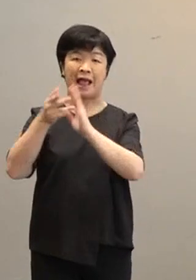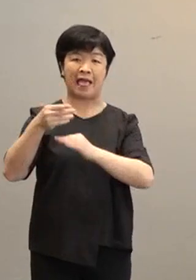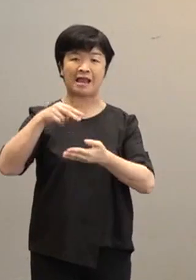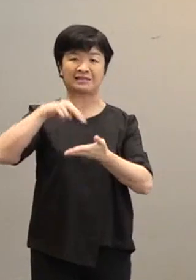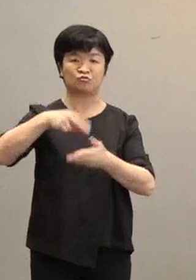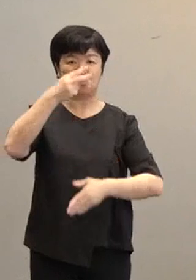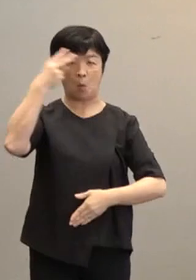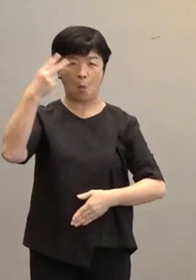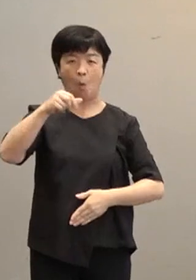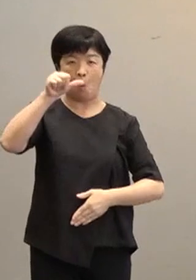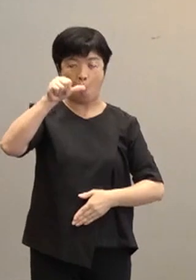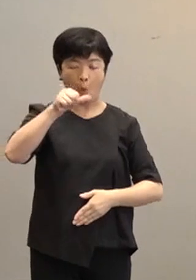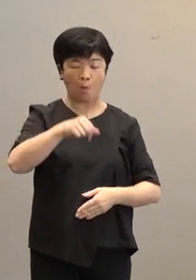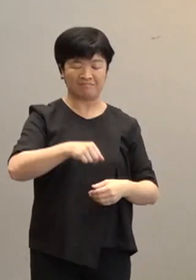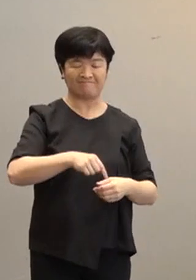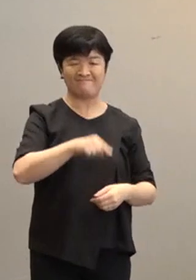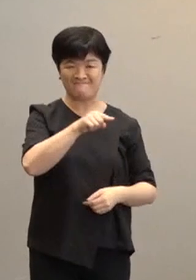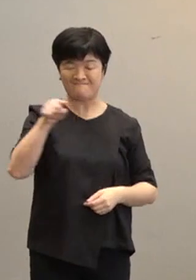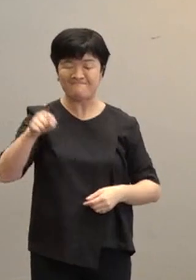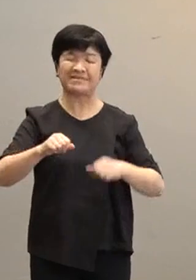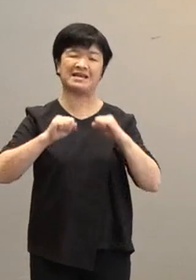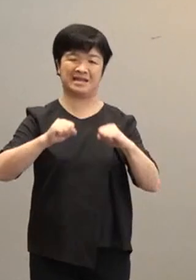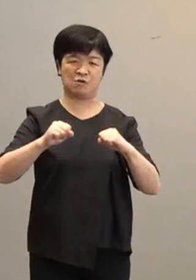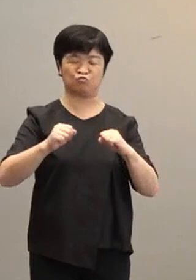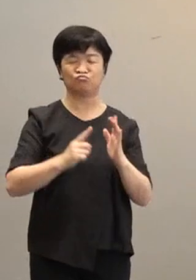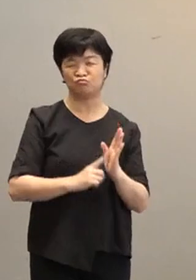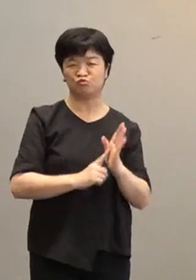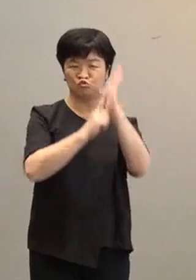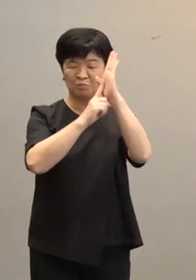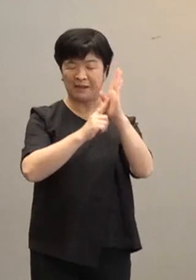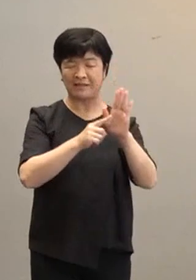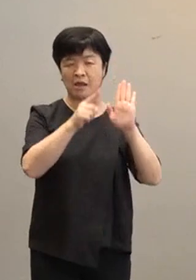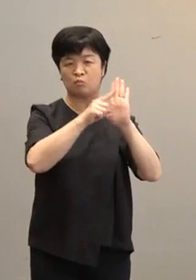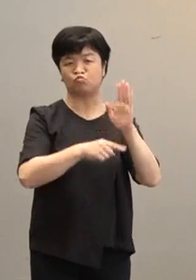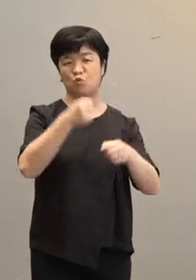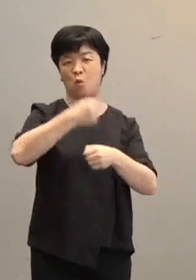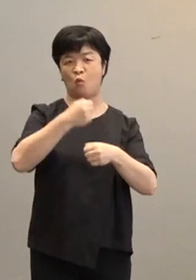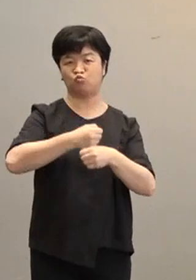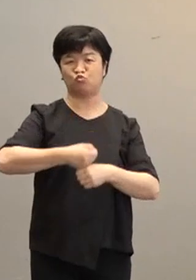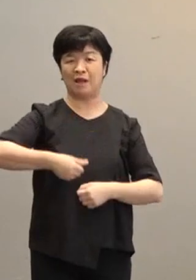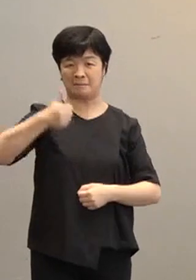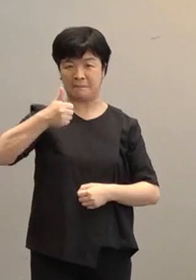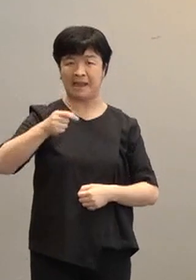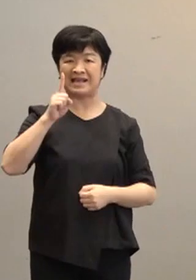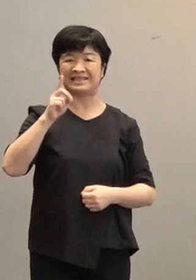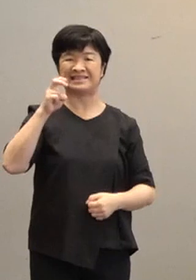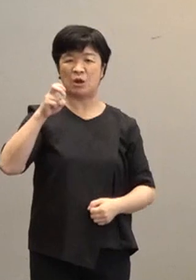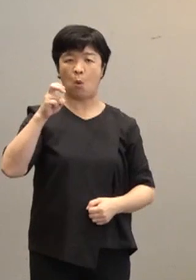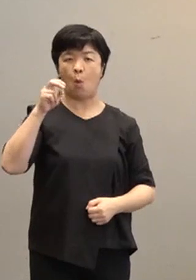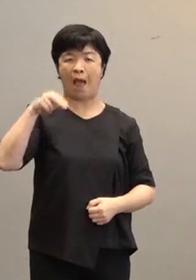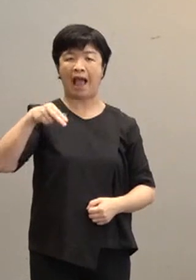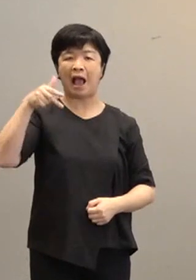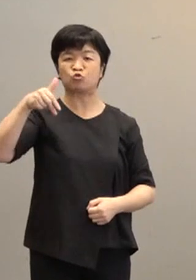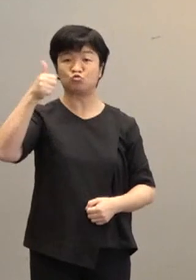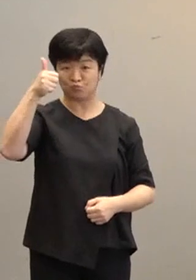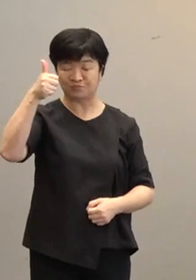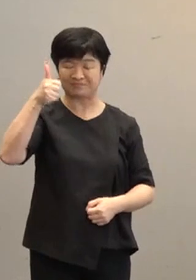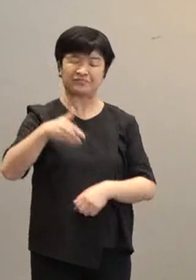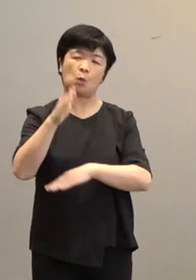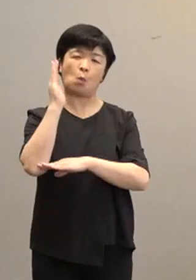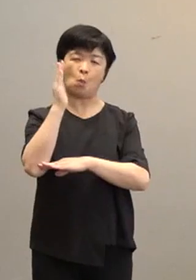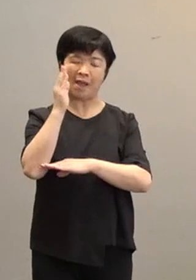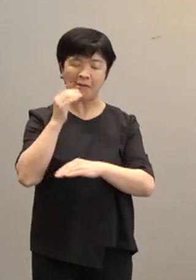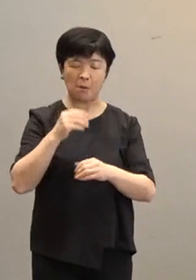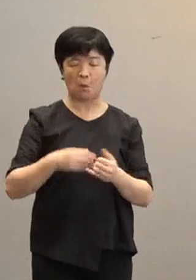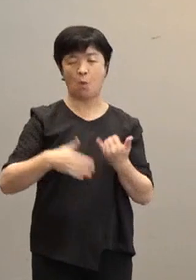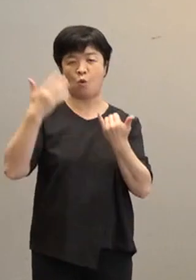か、著名プログラマーである、広発氏によるプログラミングに関するオンライン講演を YouTube